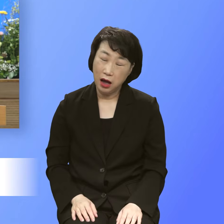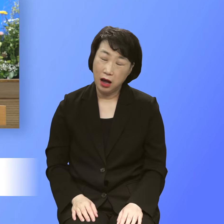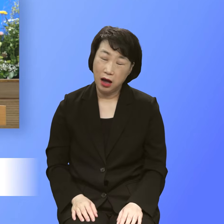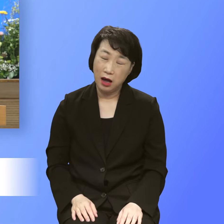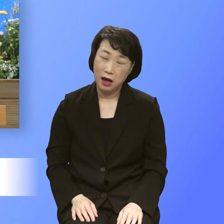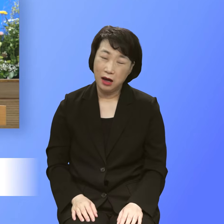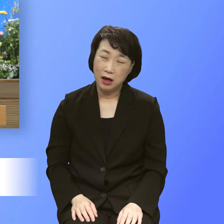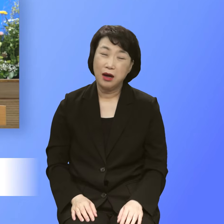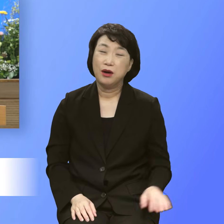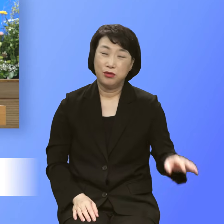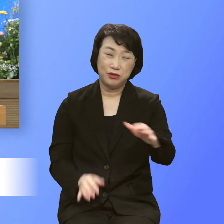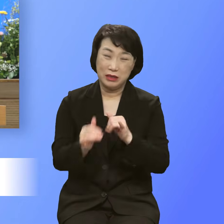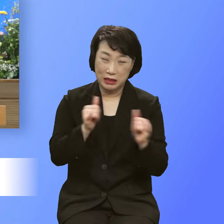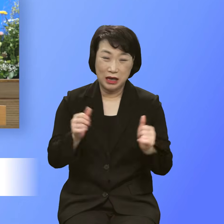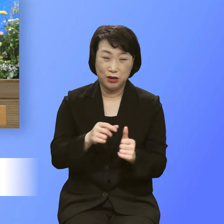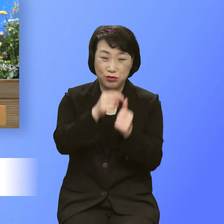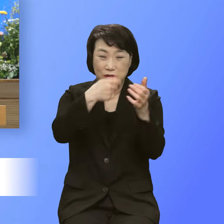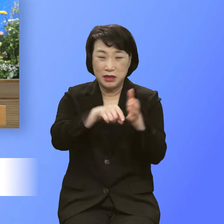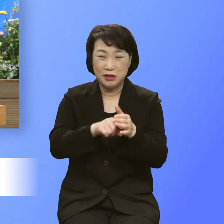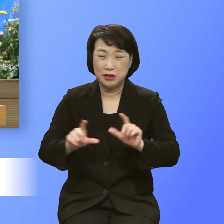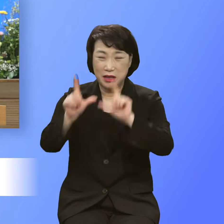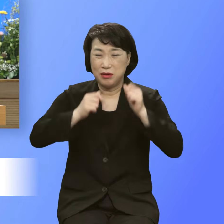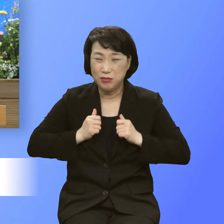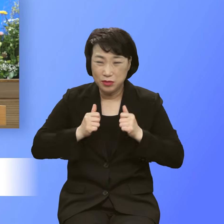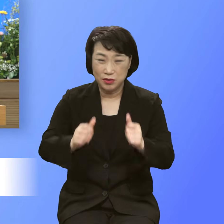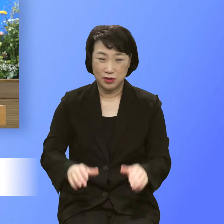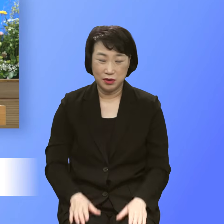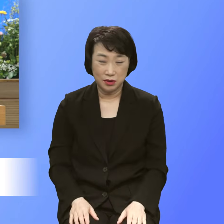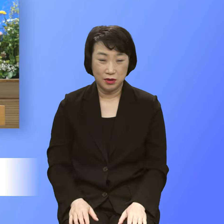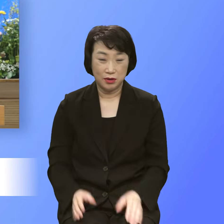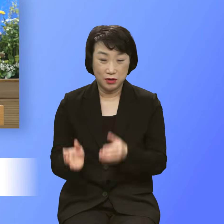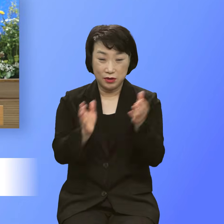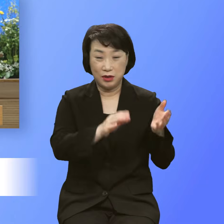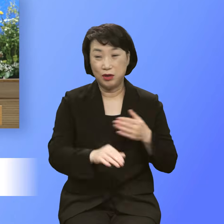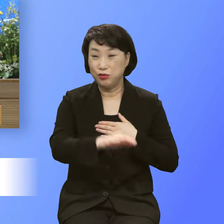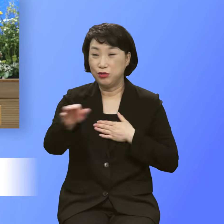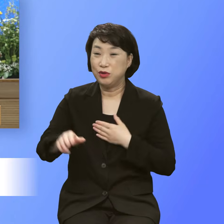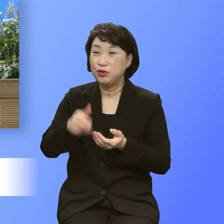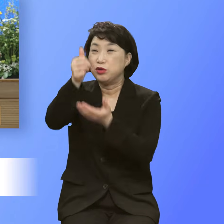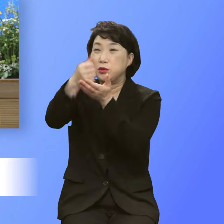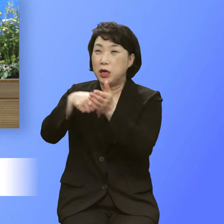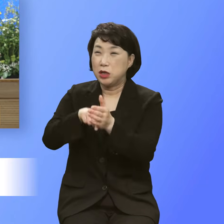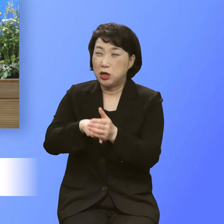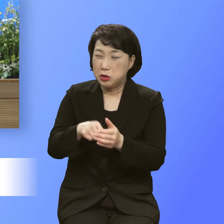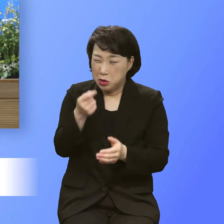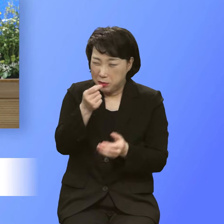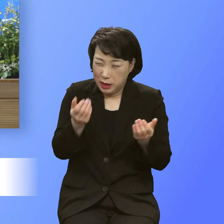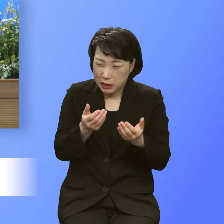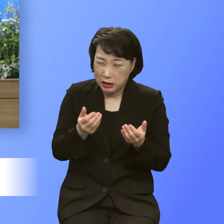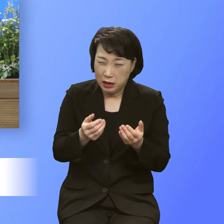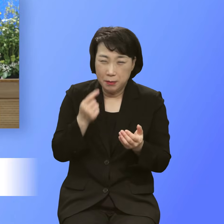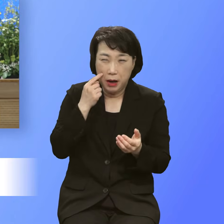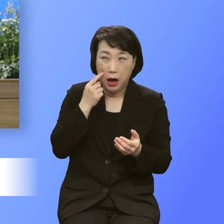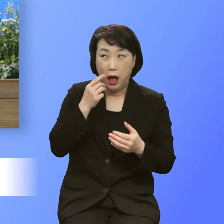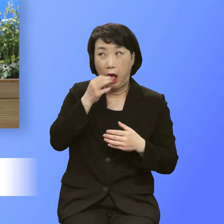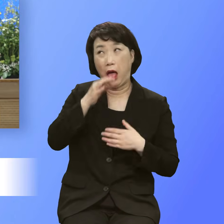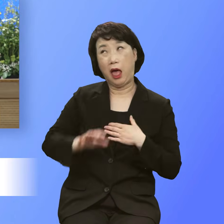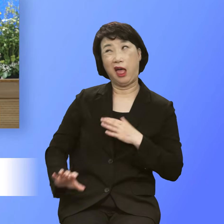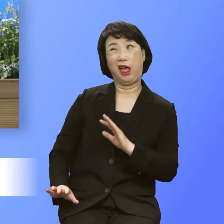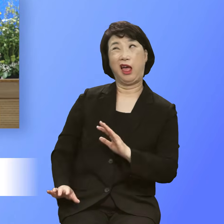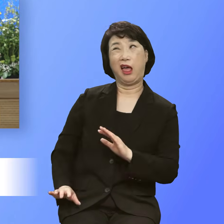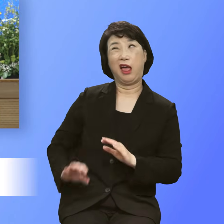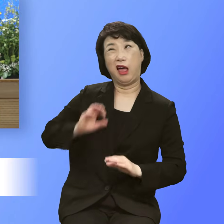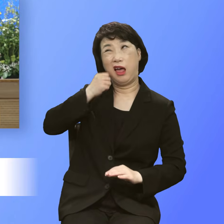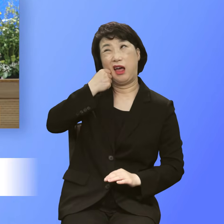정신무치르게 우리를 위해 살았다. 근데 우리는 주를 위해서 조금만 모르면 힘들으면 어떡하냐,